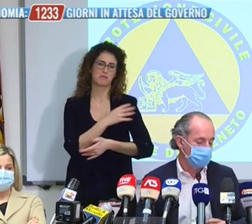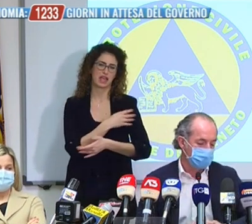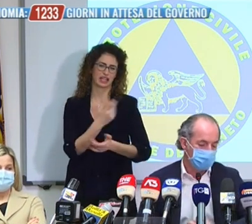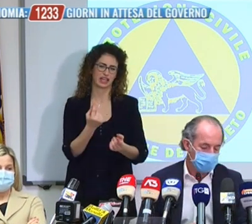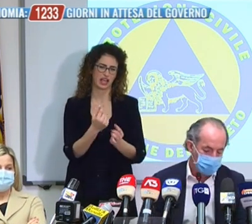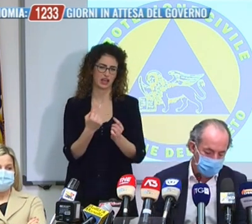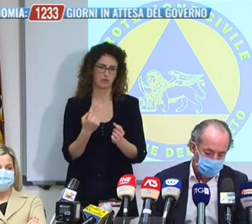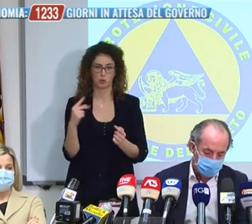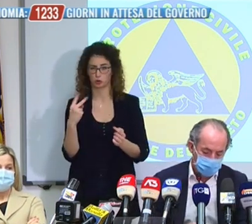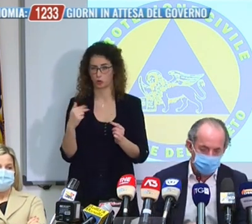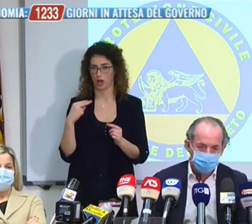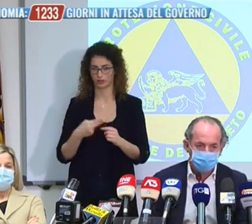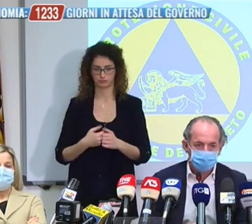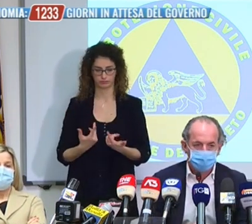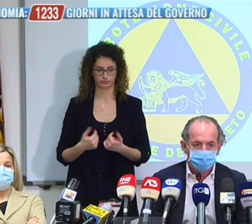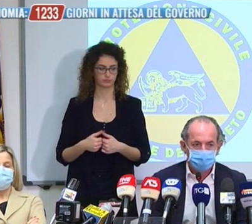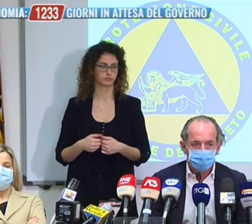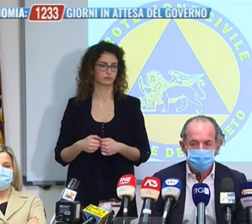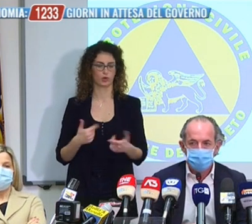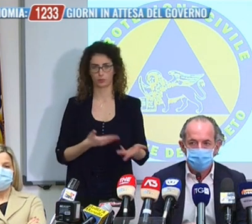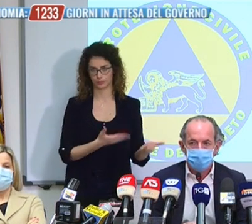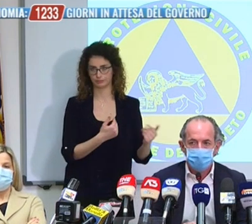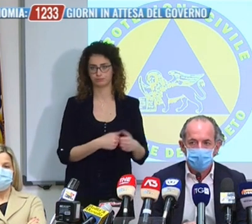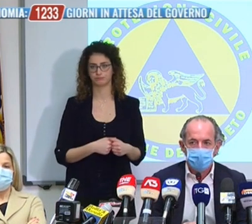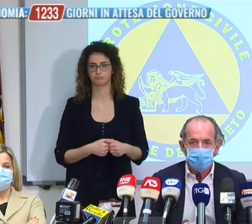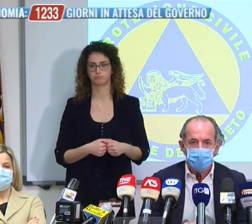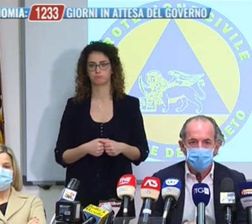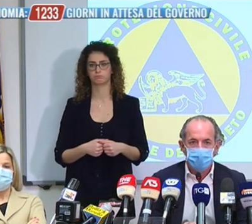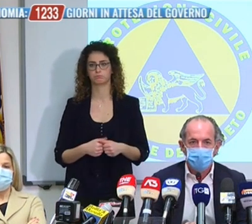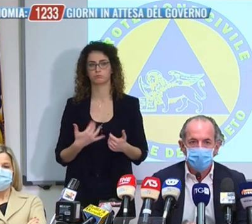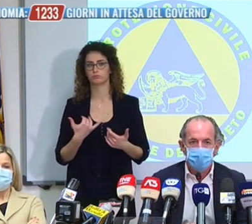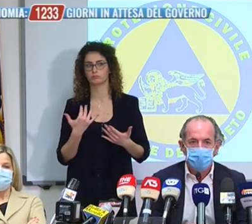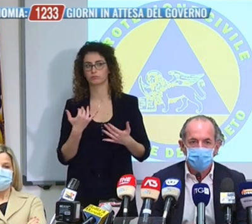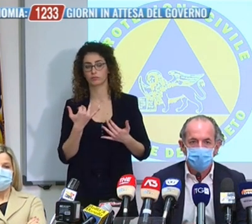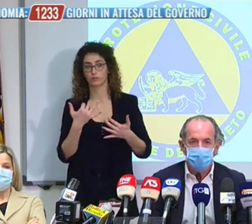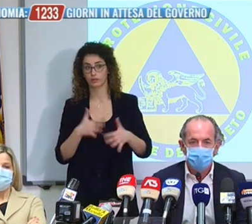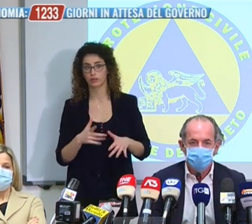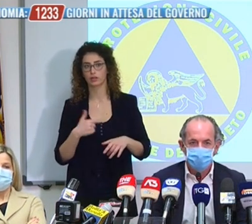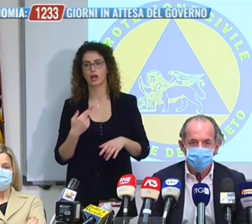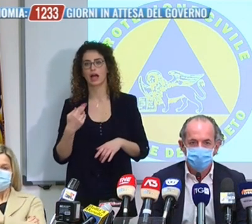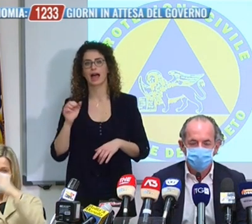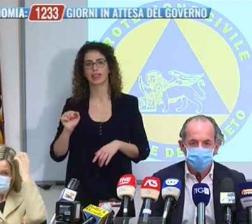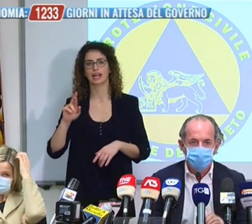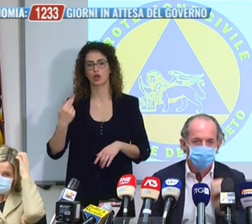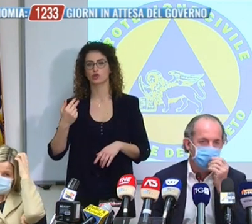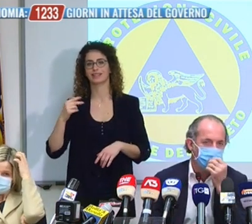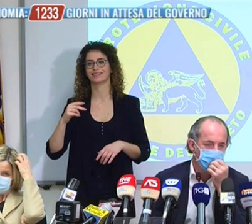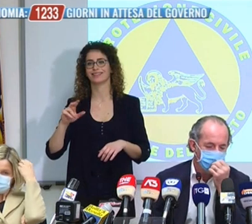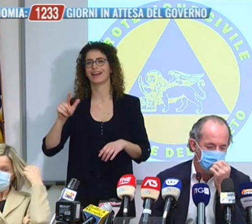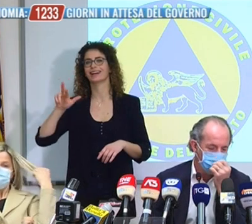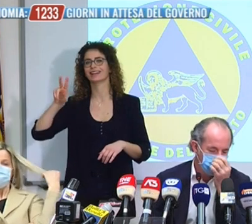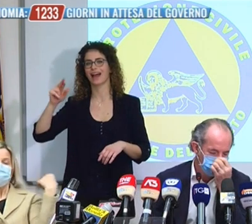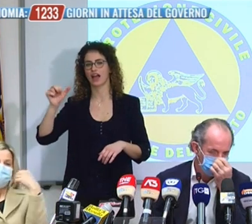insomma dopo. Se Filippo ha finito, tocca ad Andrea Rossini della RAI. Sì,